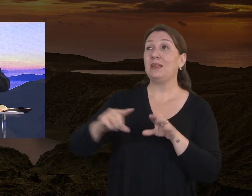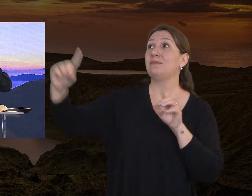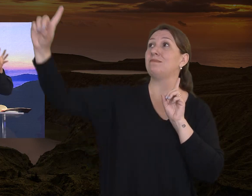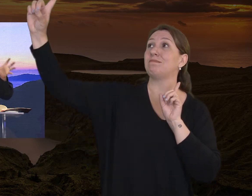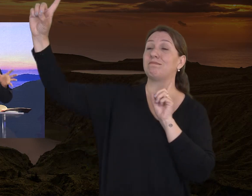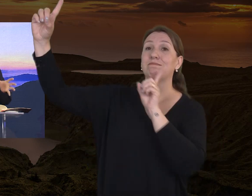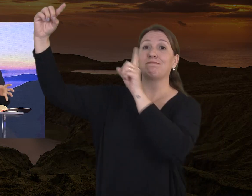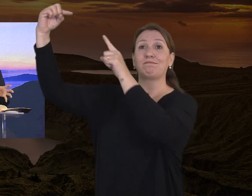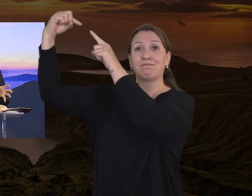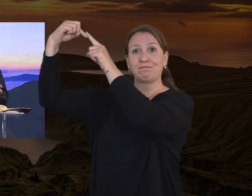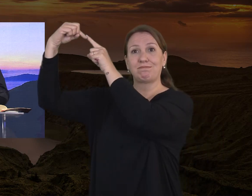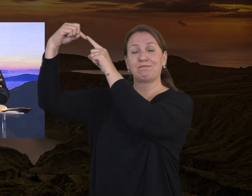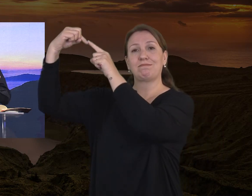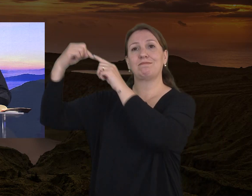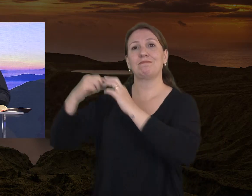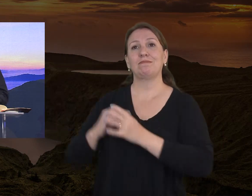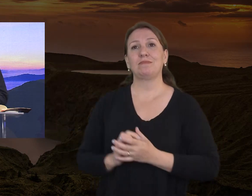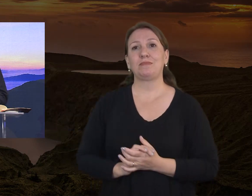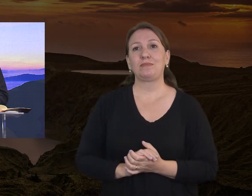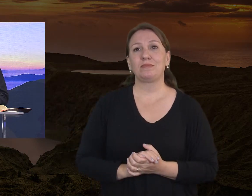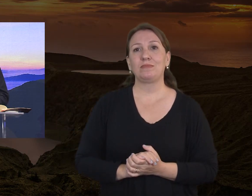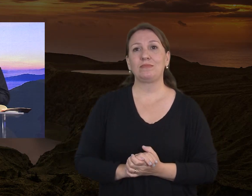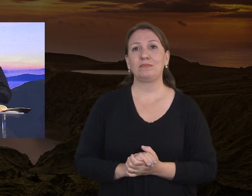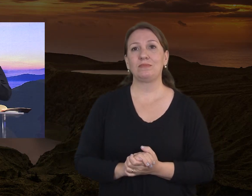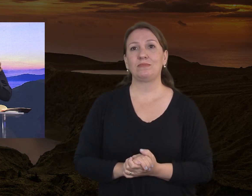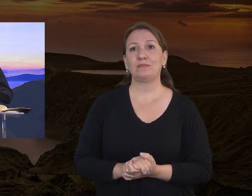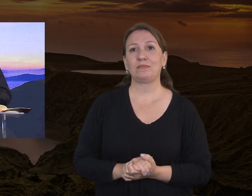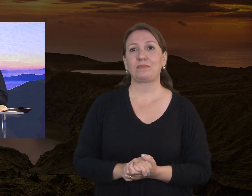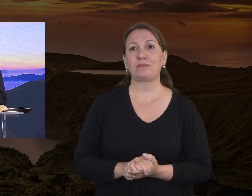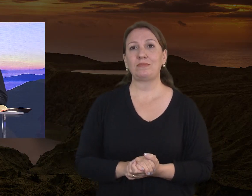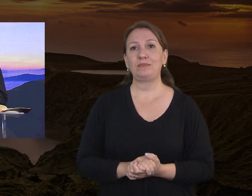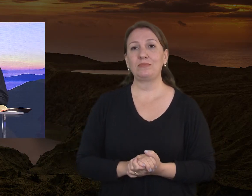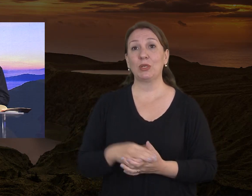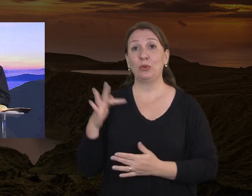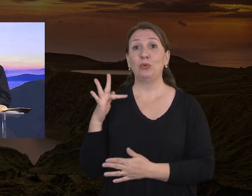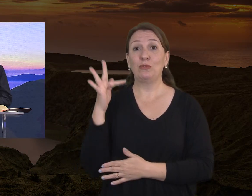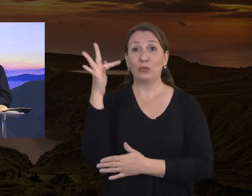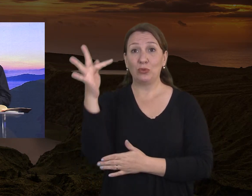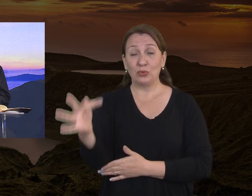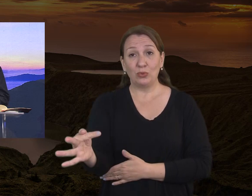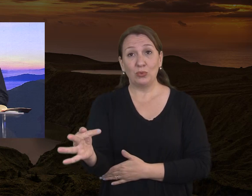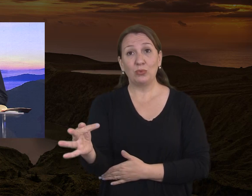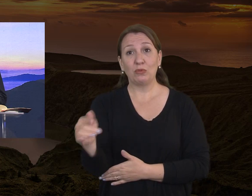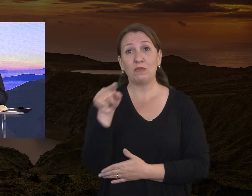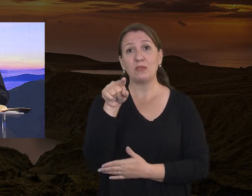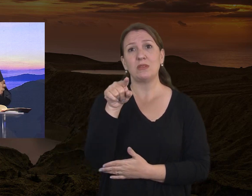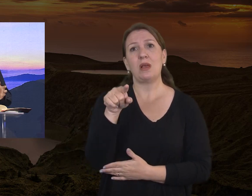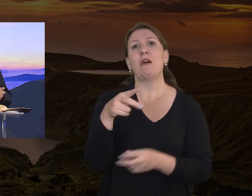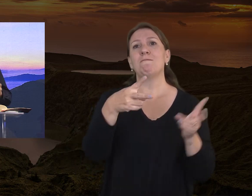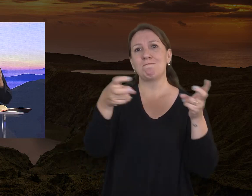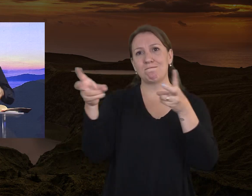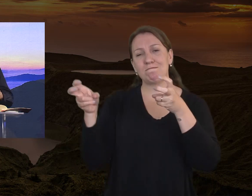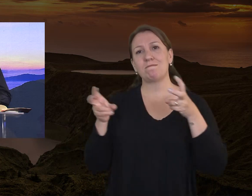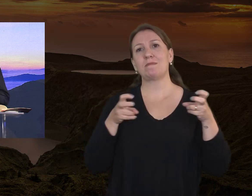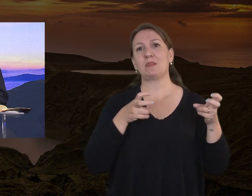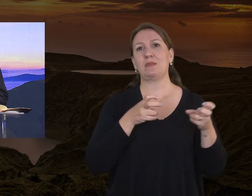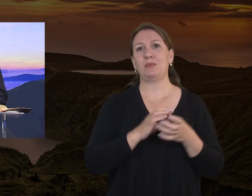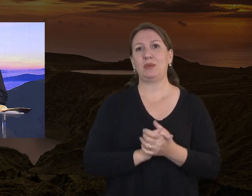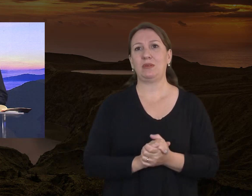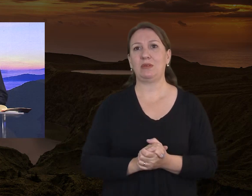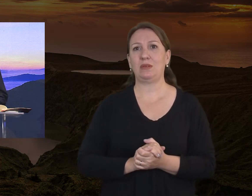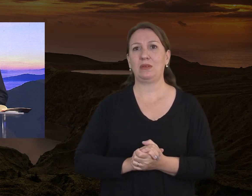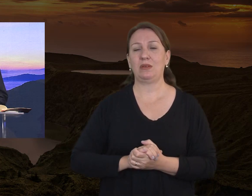Portanto, eu não sei como você um dia certamente você vai perceber, né? Se não é nesta